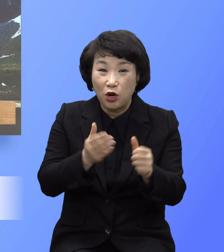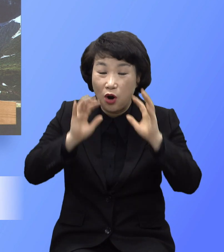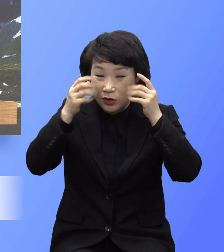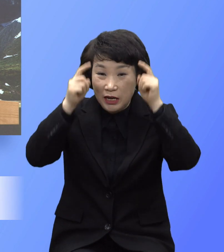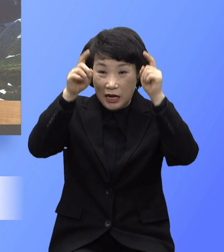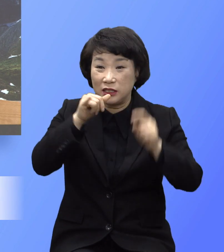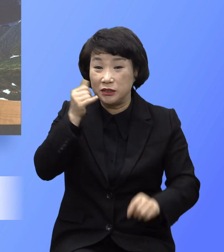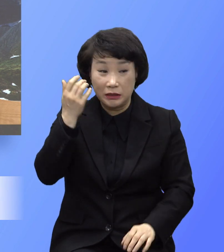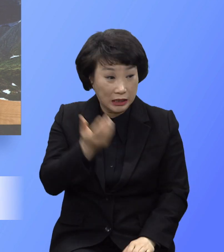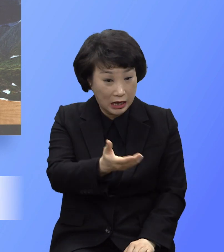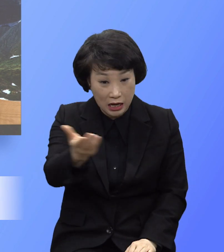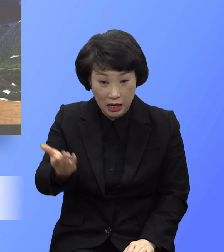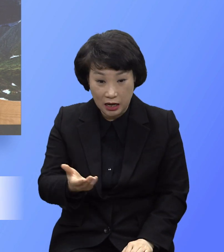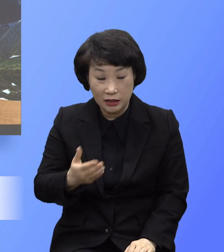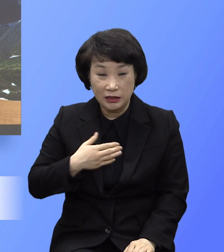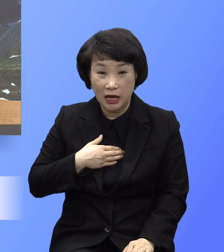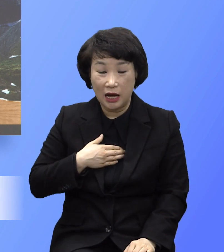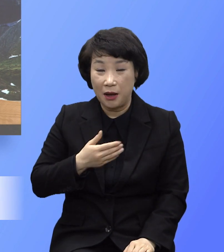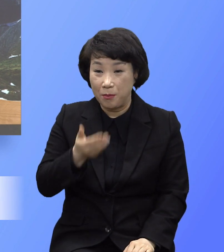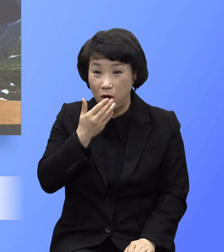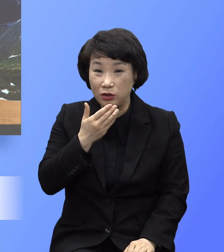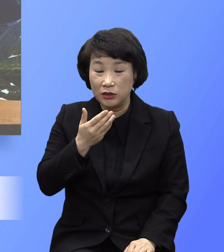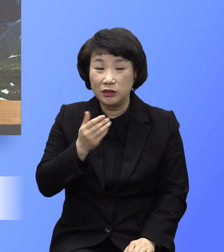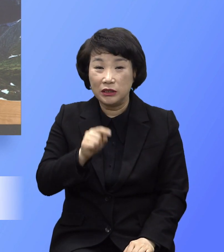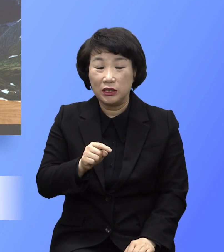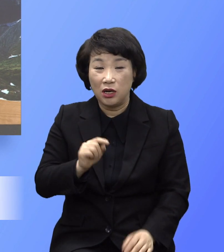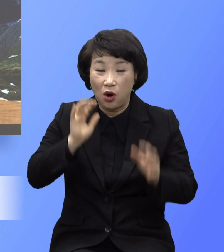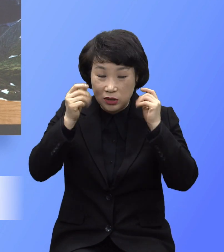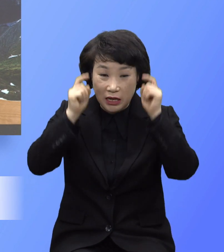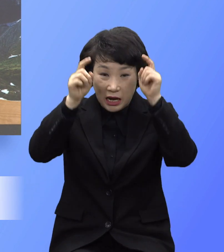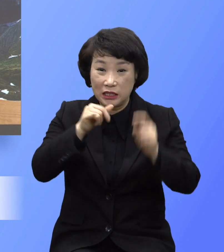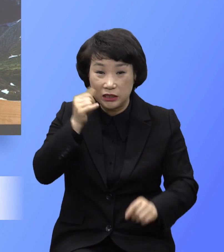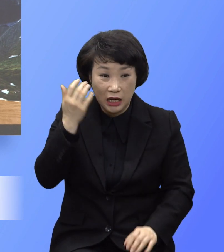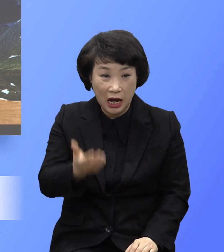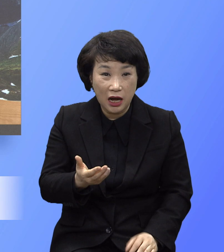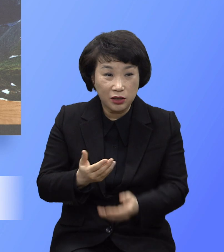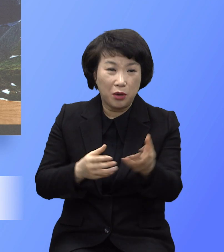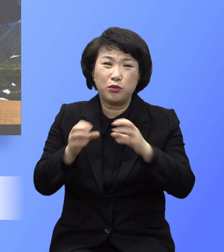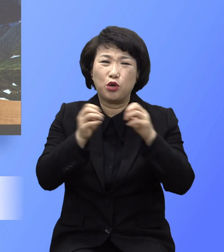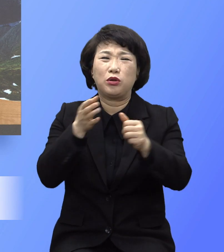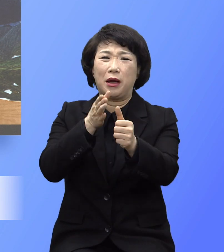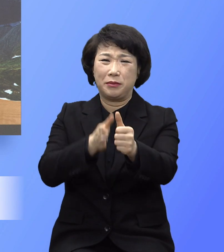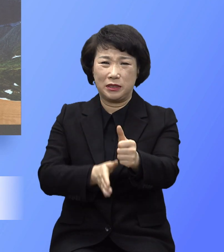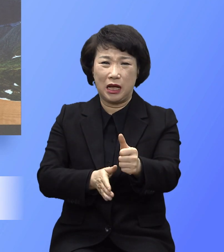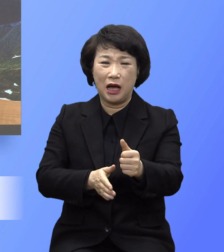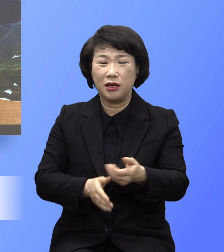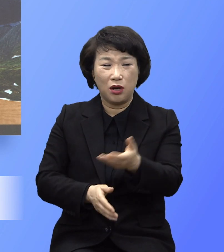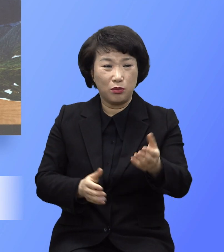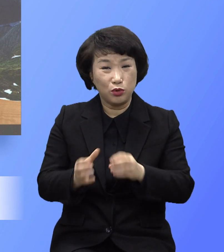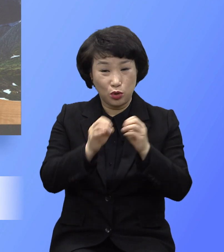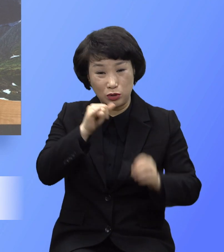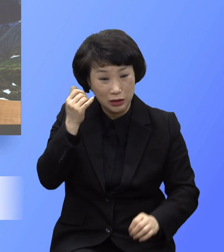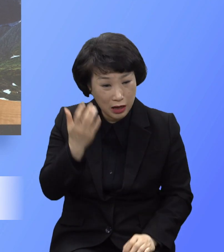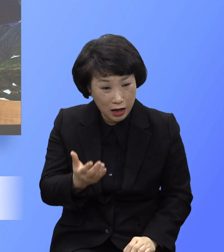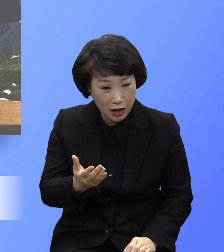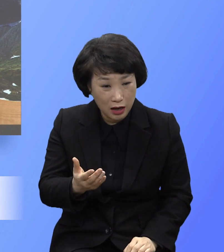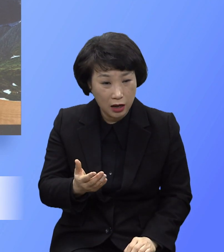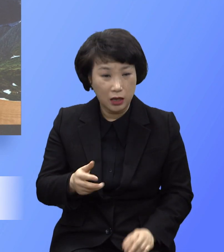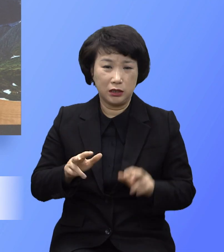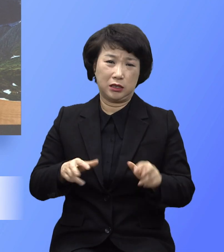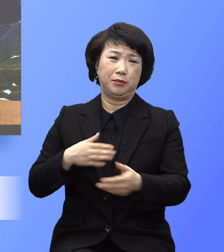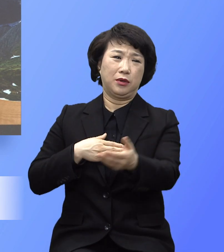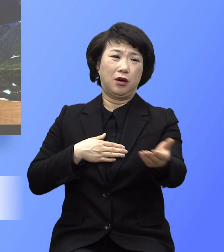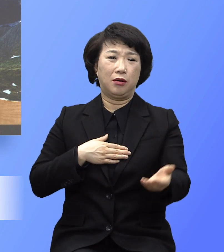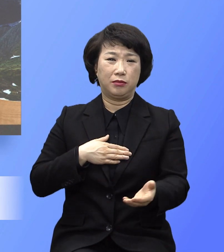있습니까? 내가 먹이는 양이 있습니까? 전도하자 전도합니까?